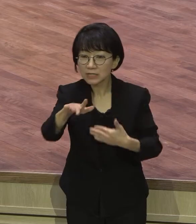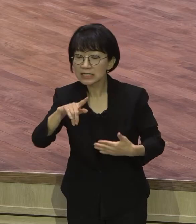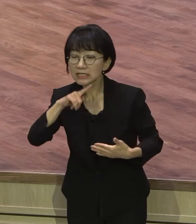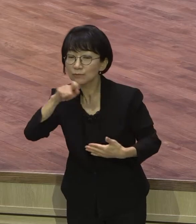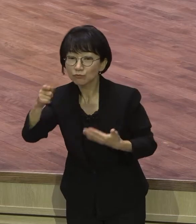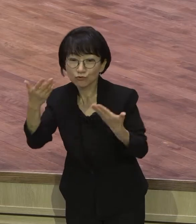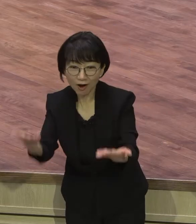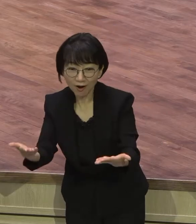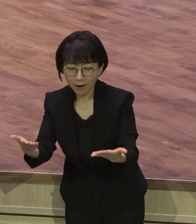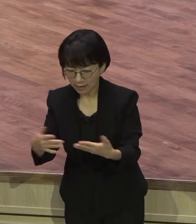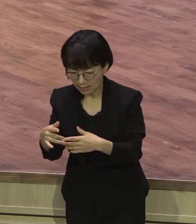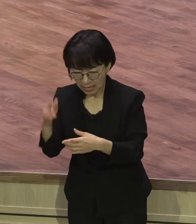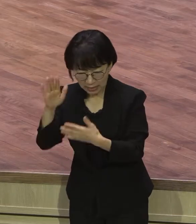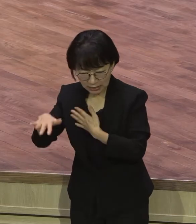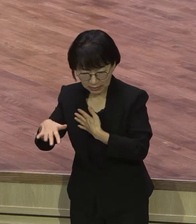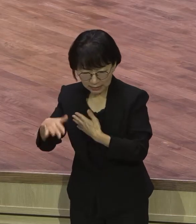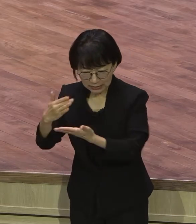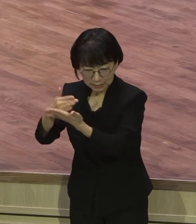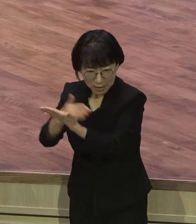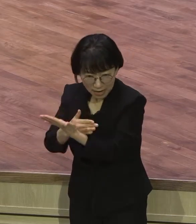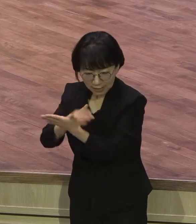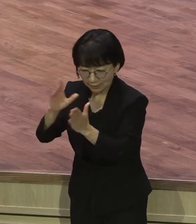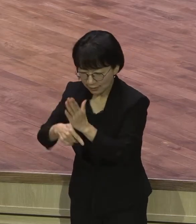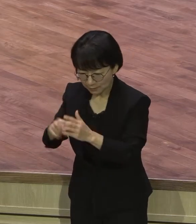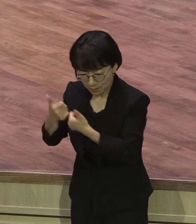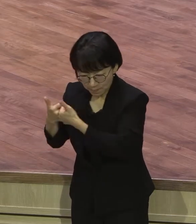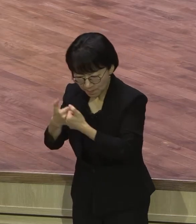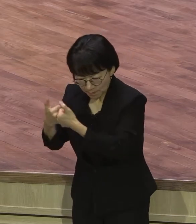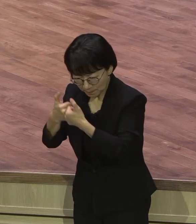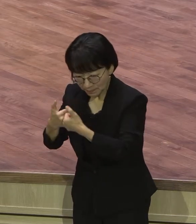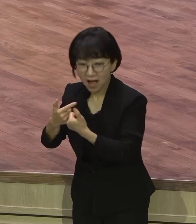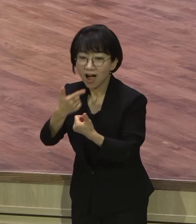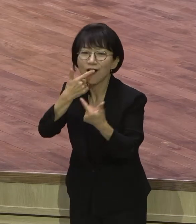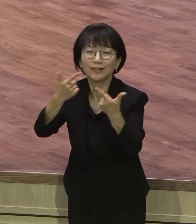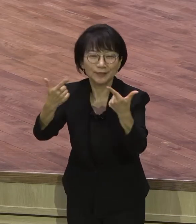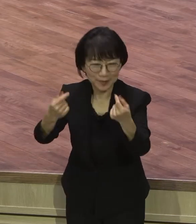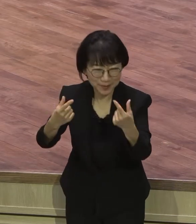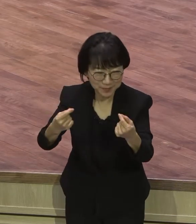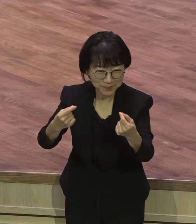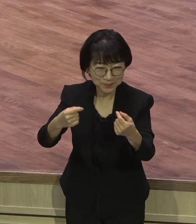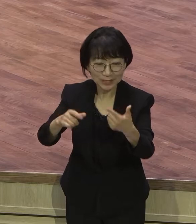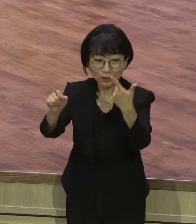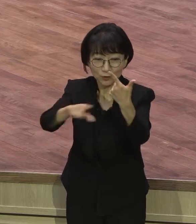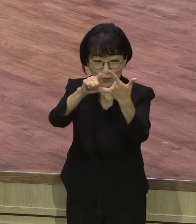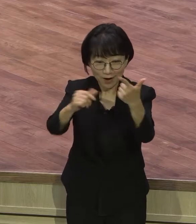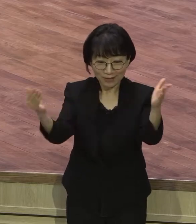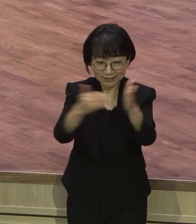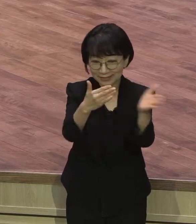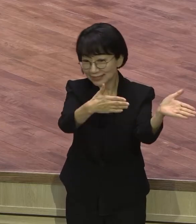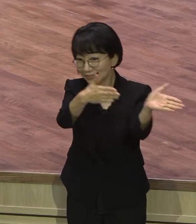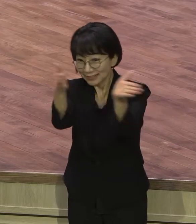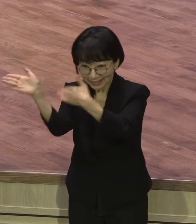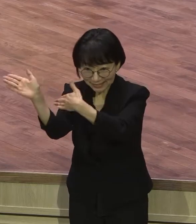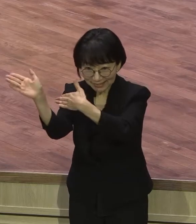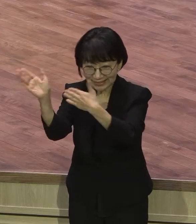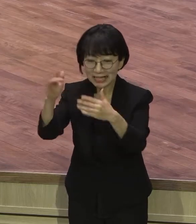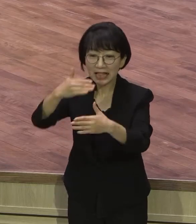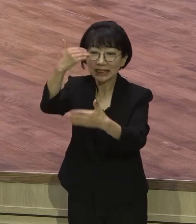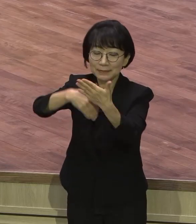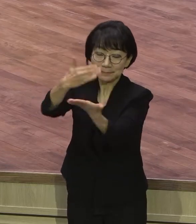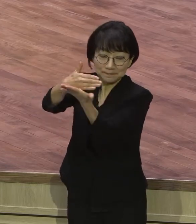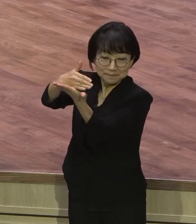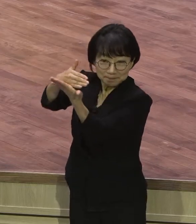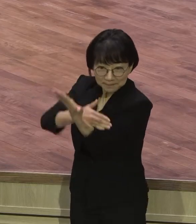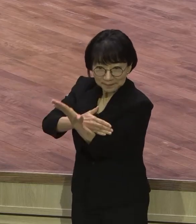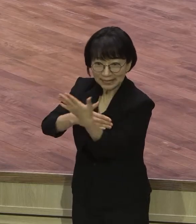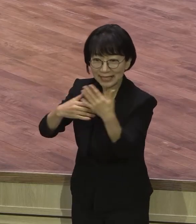후반이 전략 짜잖아요. 그것처럼 이제 후반이 시작되지, 후반은 내가 하나님 앞에 어떻게 살 것인가 전략을 짜고